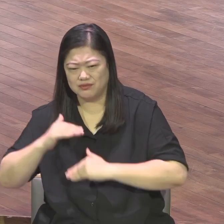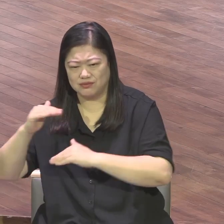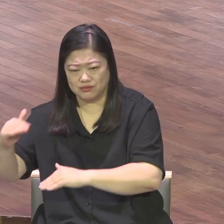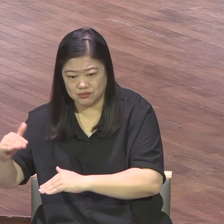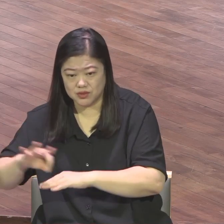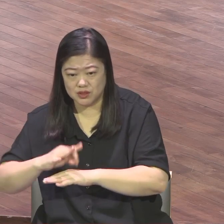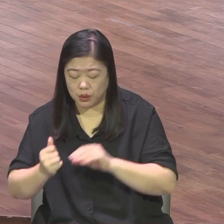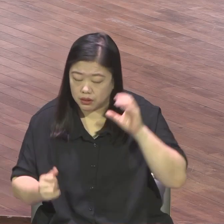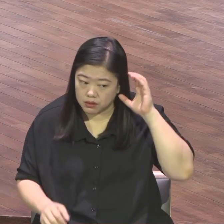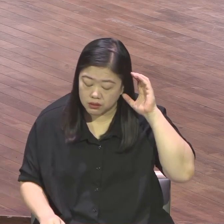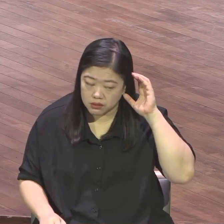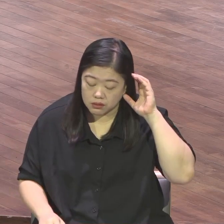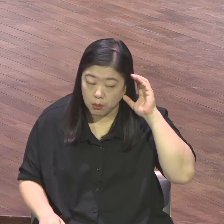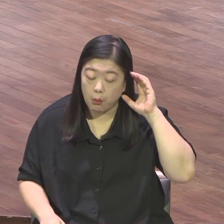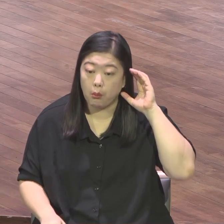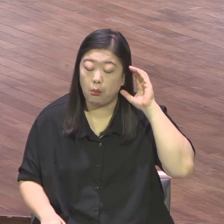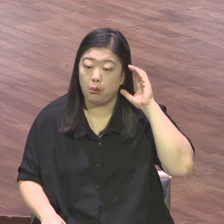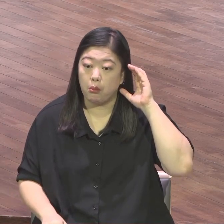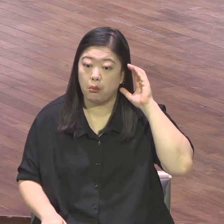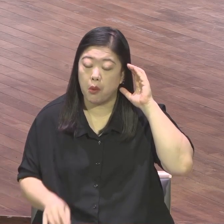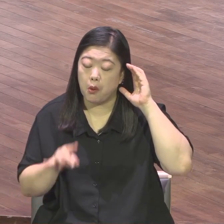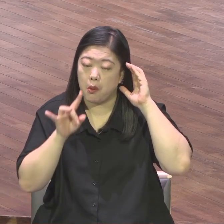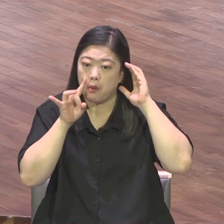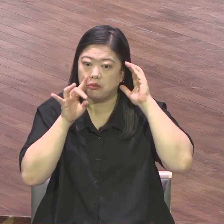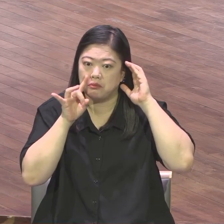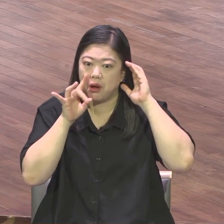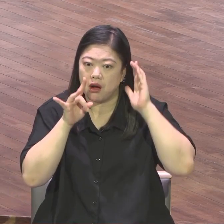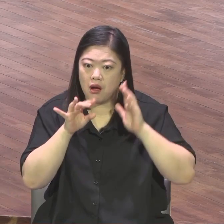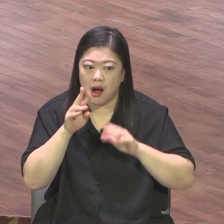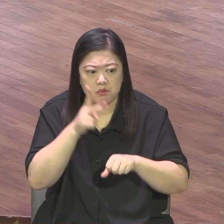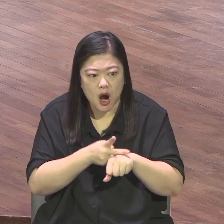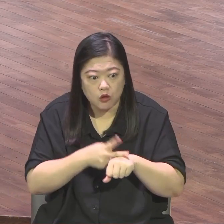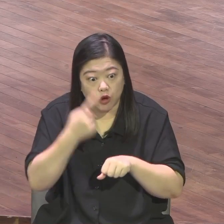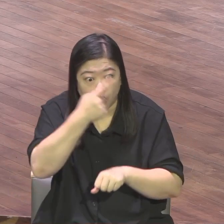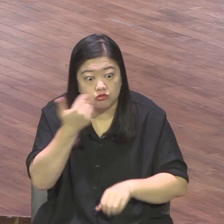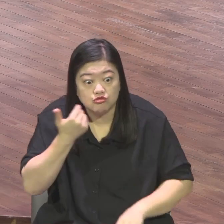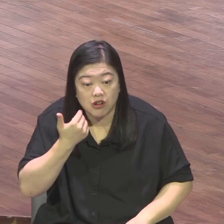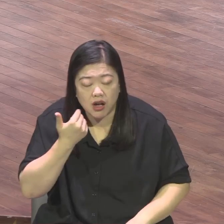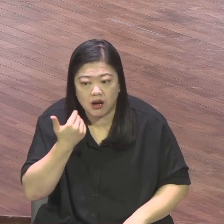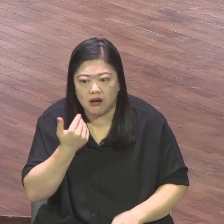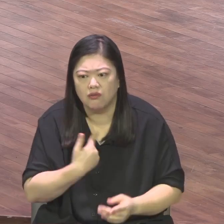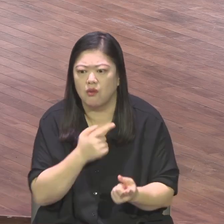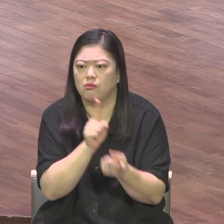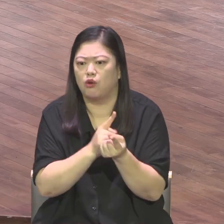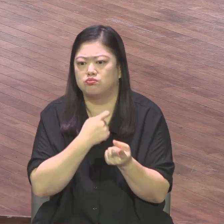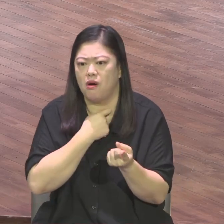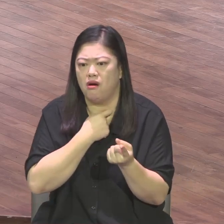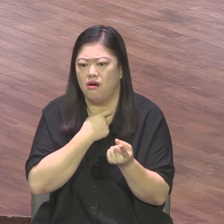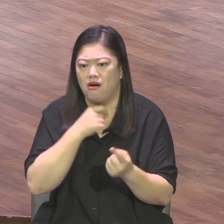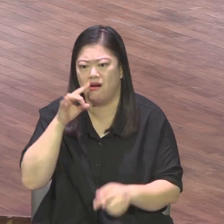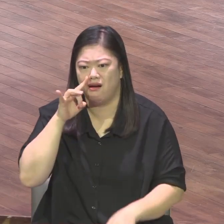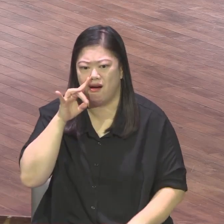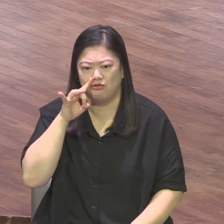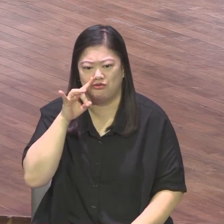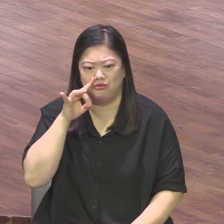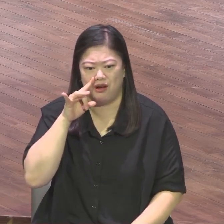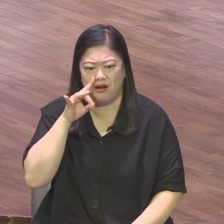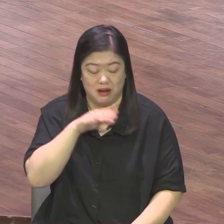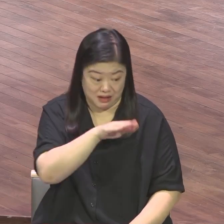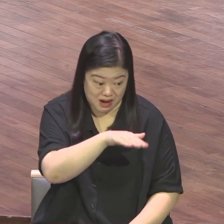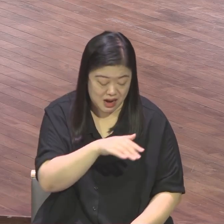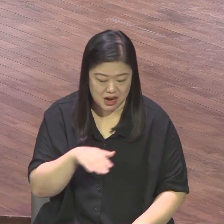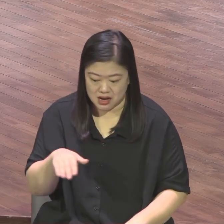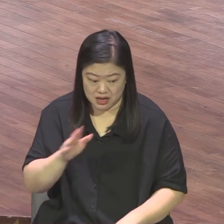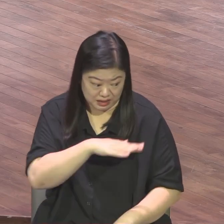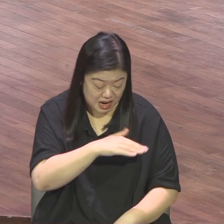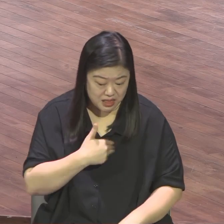생겨가지고 그런 특별한 사람이냐, 만나보고 싶다. 그래서 바울을